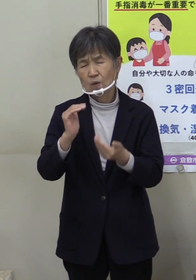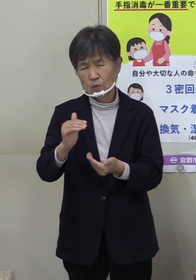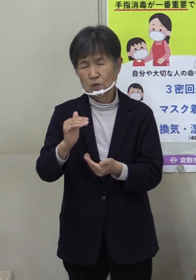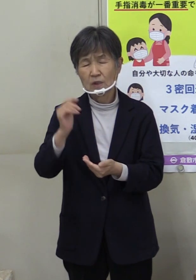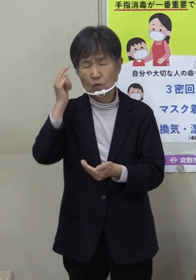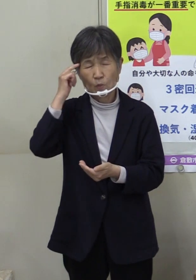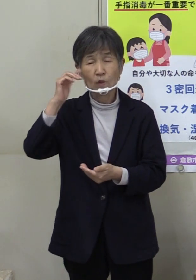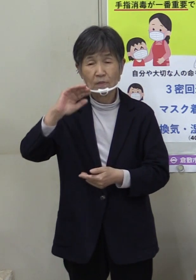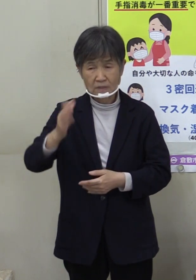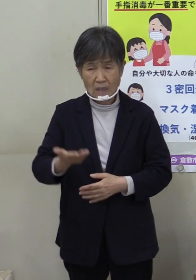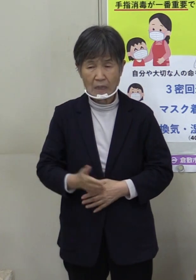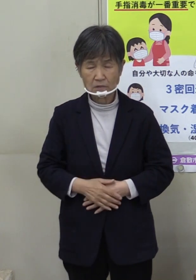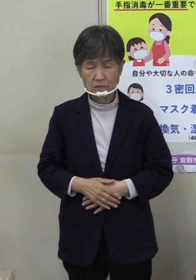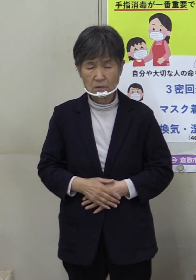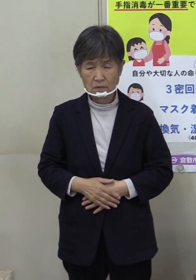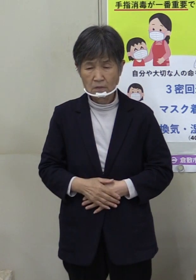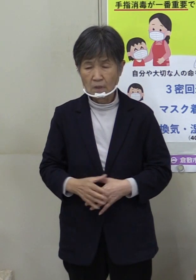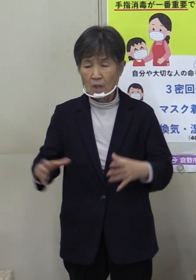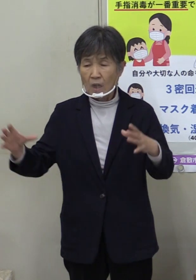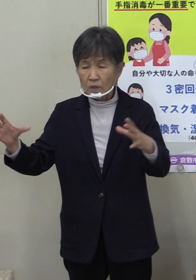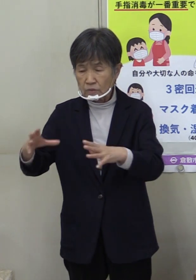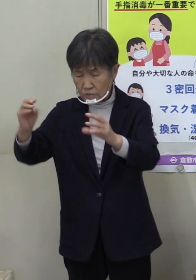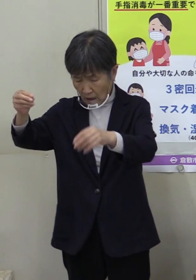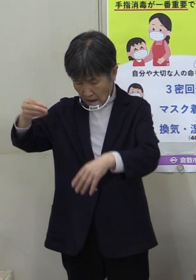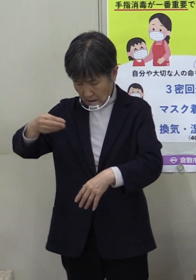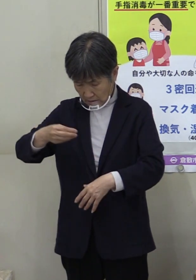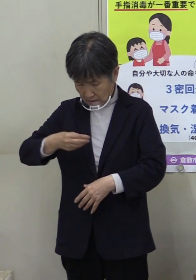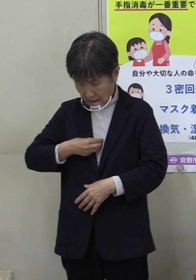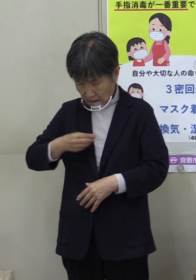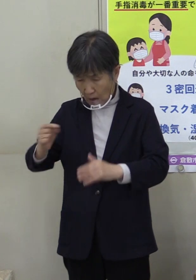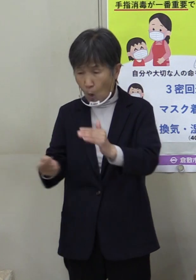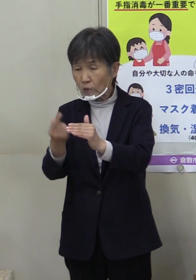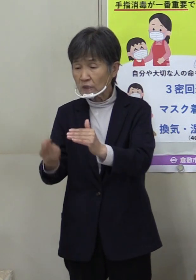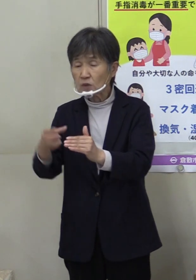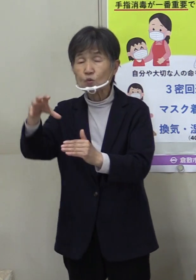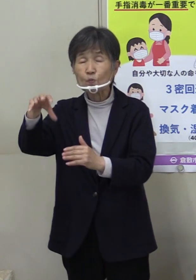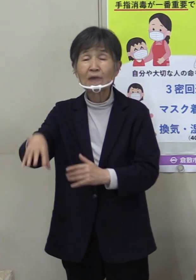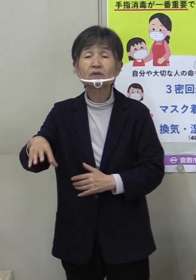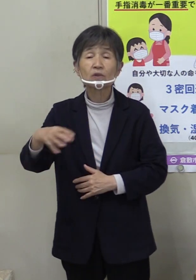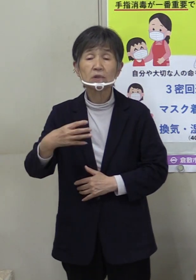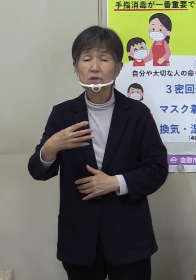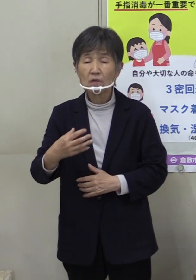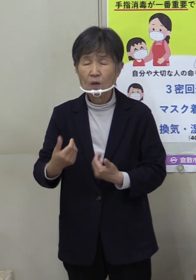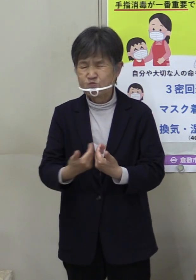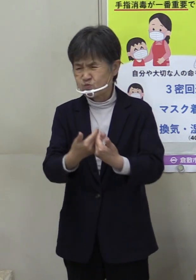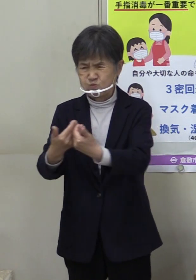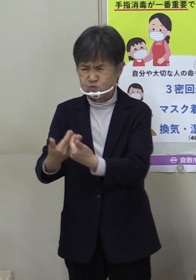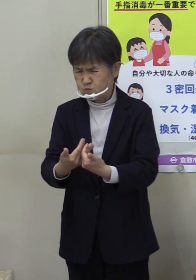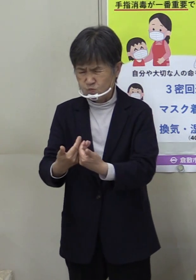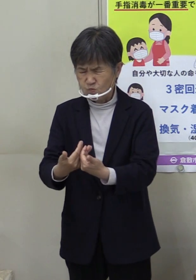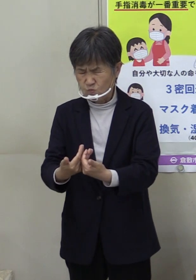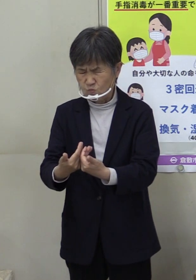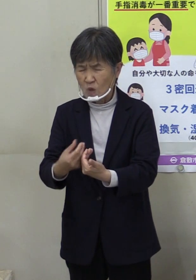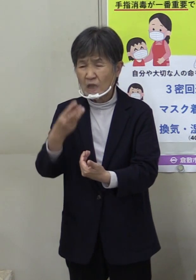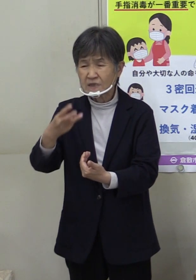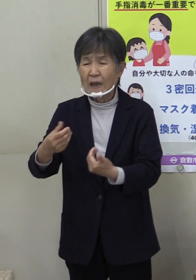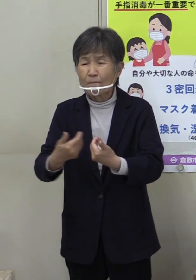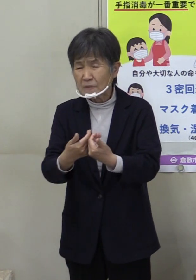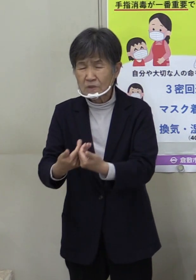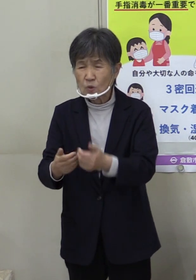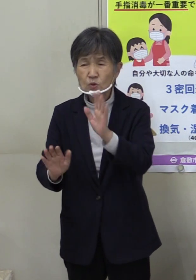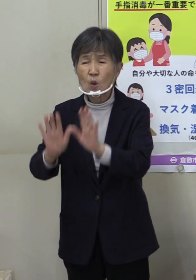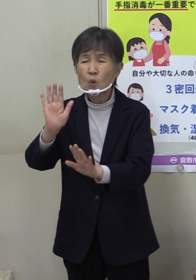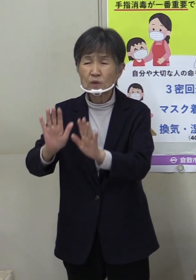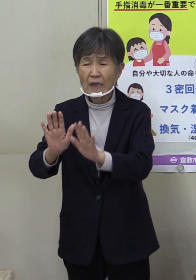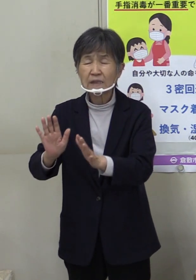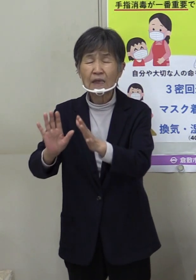けども、集団感染が起こっているようなところはやはり、密な状態、3密の状態になってそこがうま